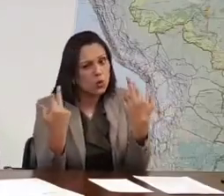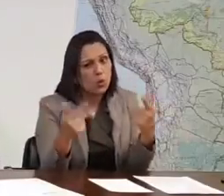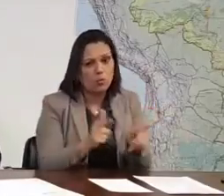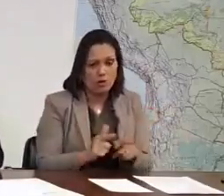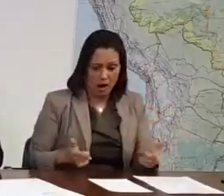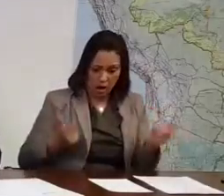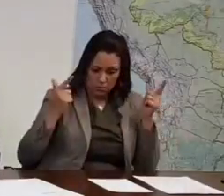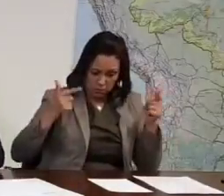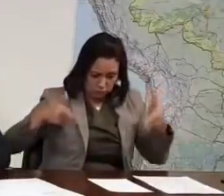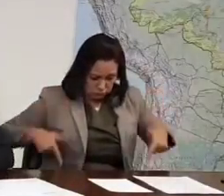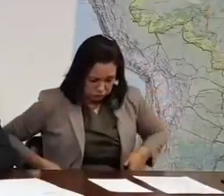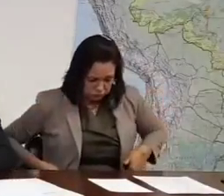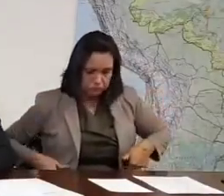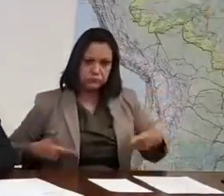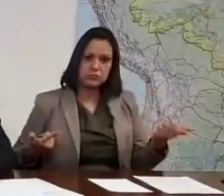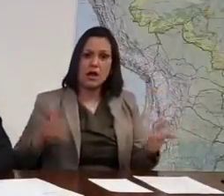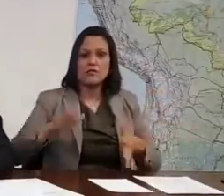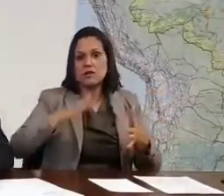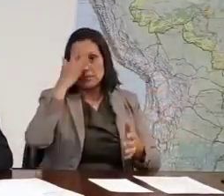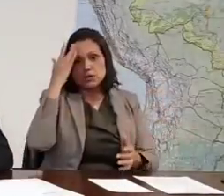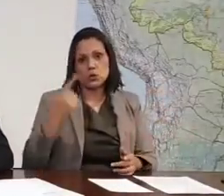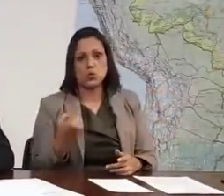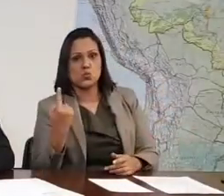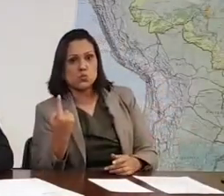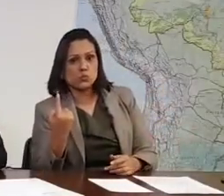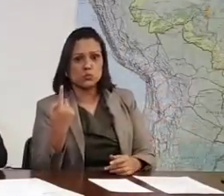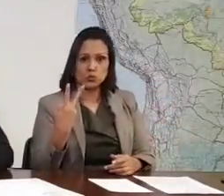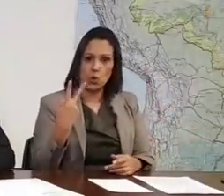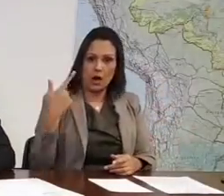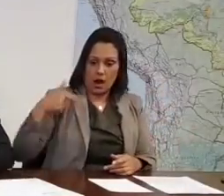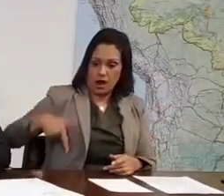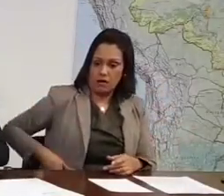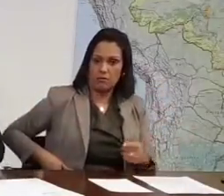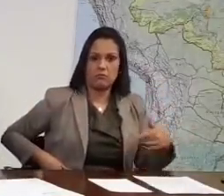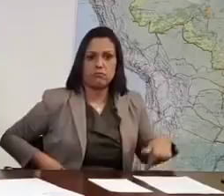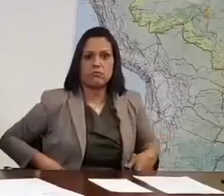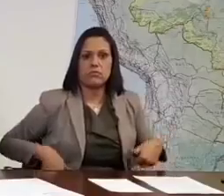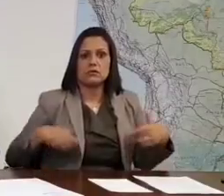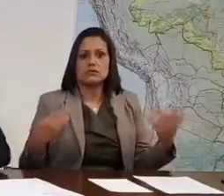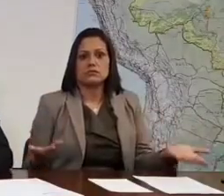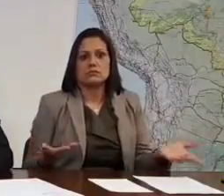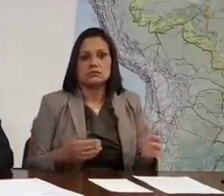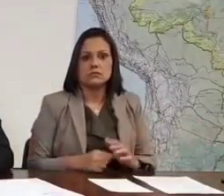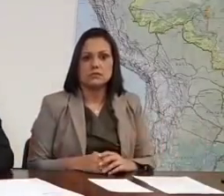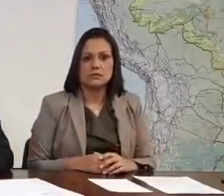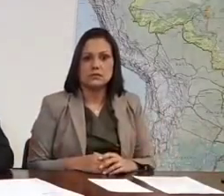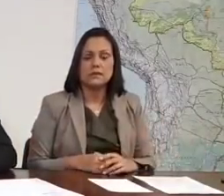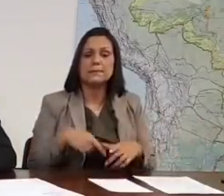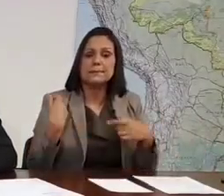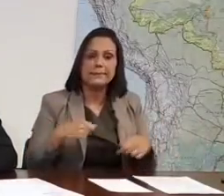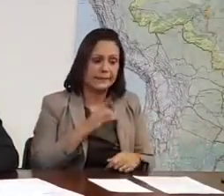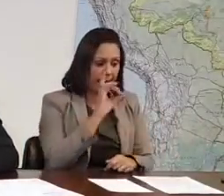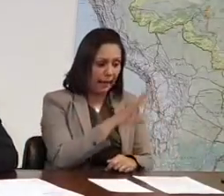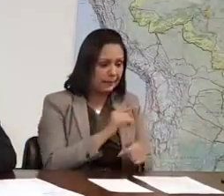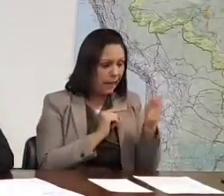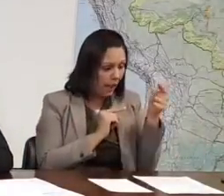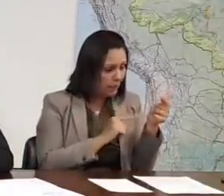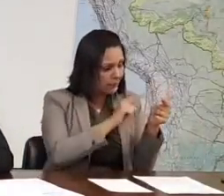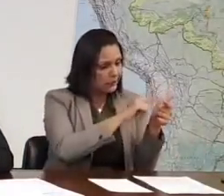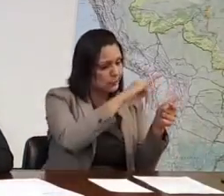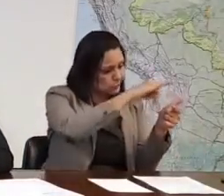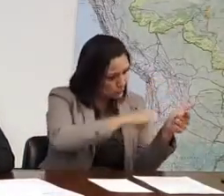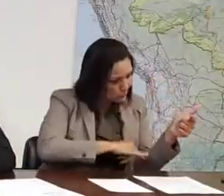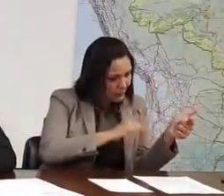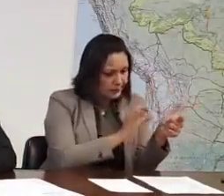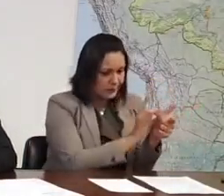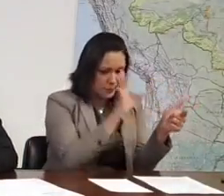De calibre permitido. Tem gente, tem duas armas ali, calibre permitido, lógico. Tem duas armas e tinha tirar dois registros, dois portes de armas. Não tem